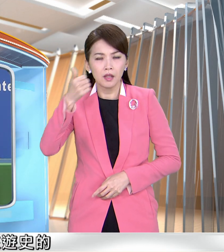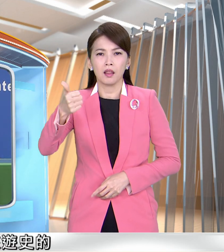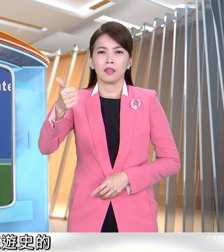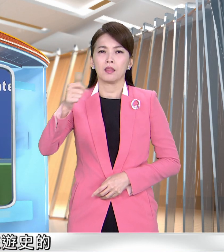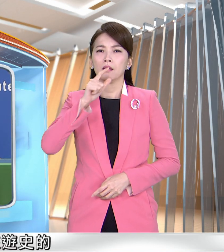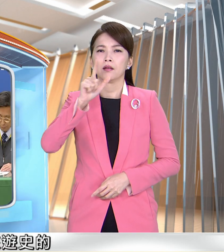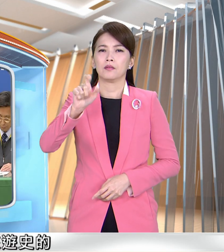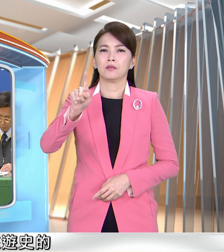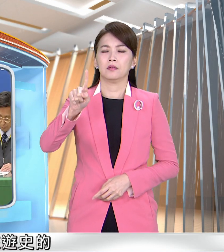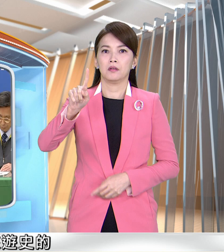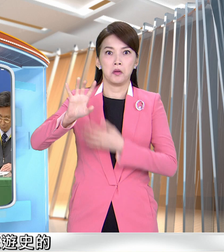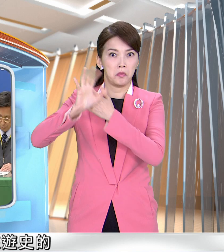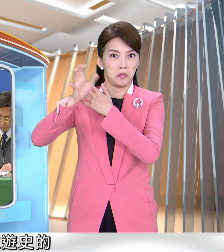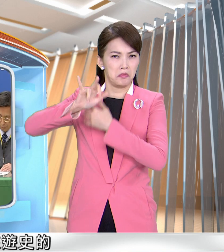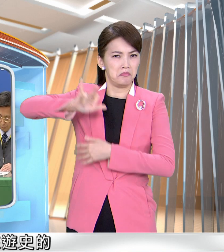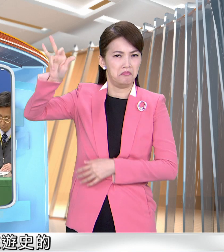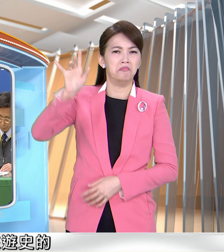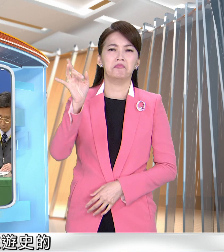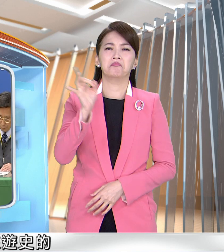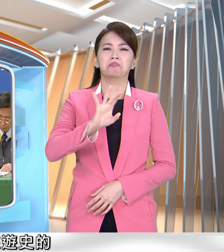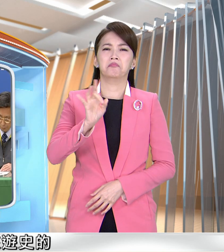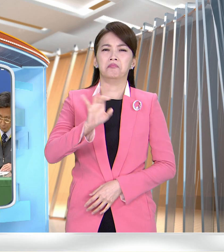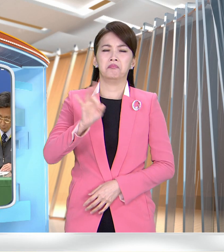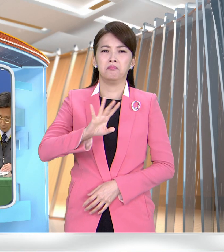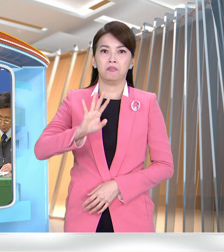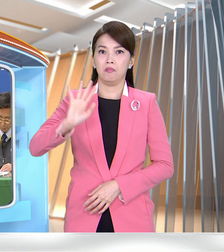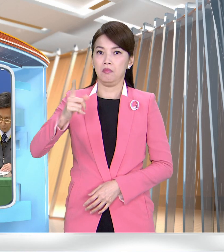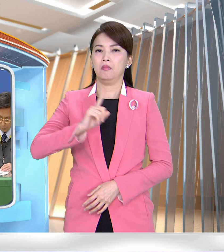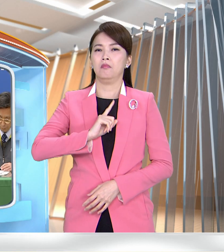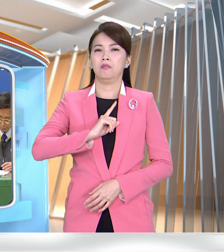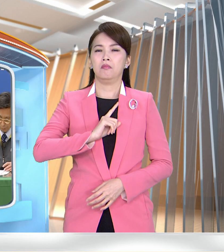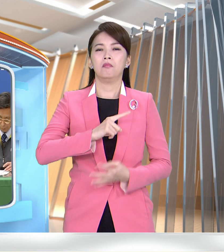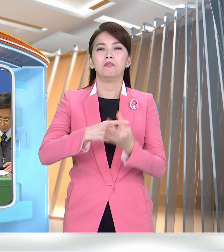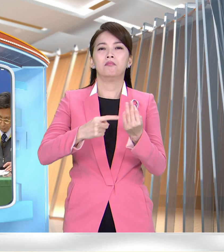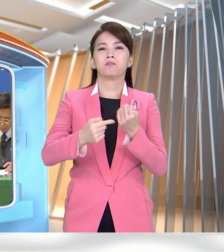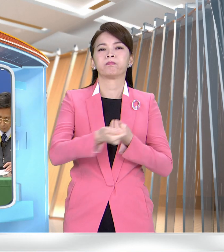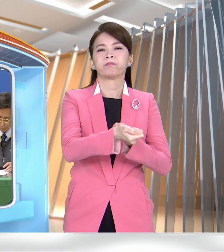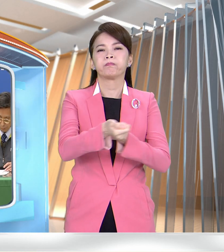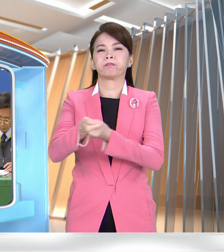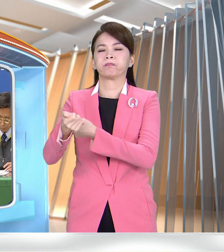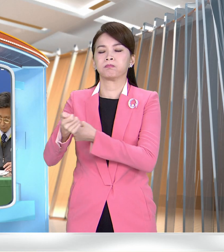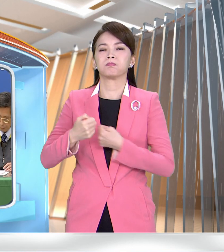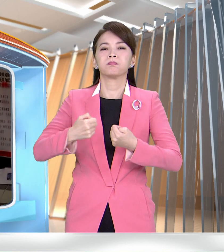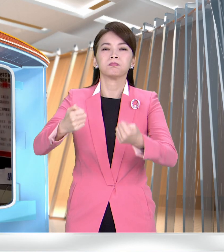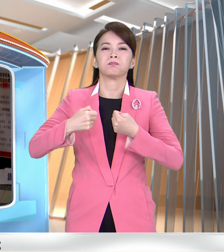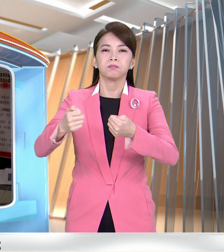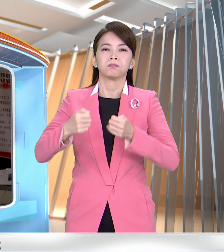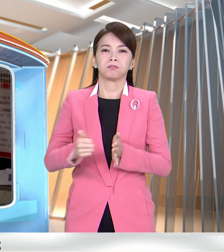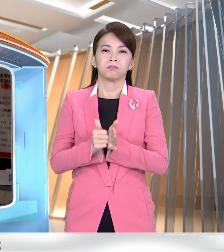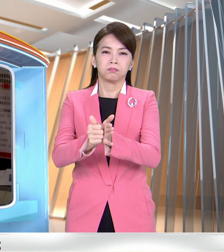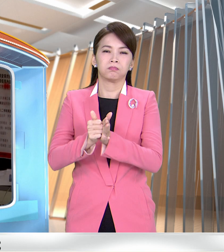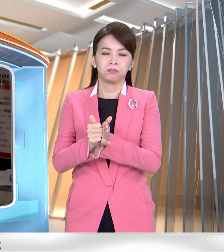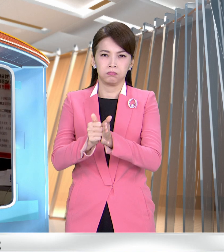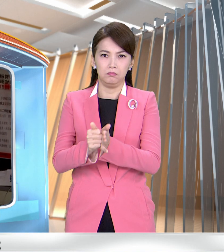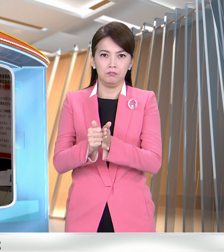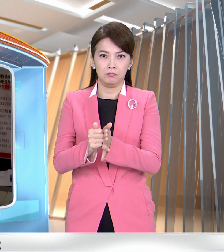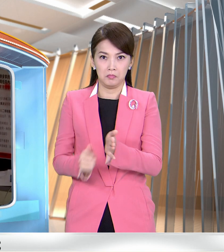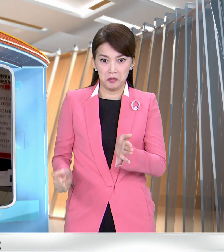是一名没有出国旅游史的60多岁白牌司机，但是他主要的客